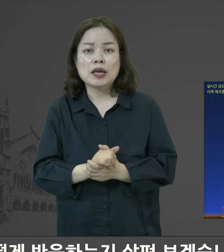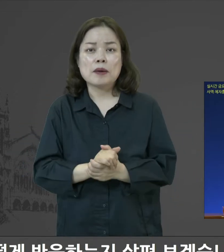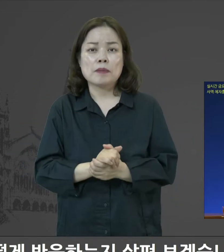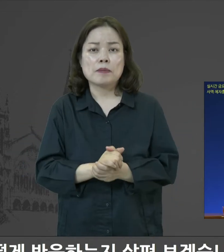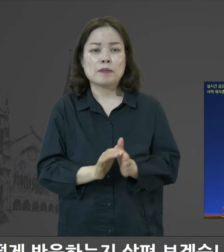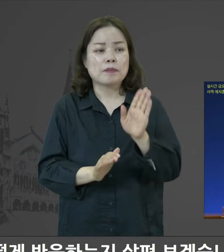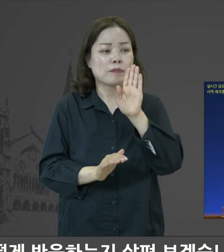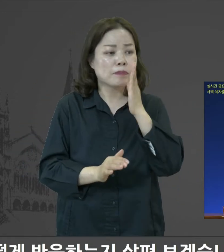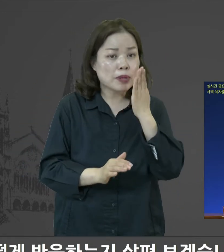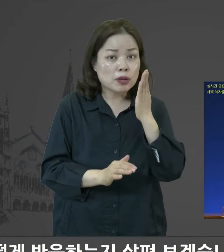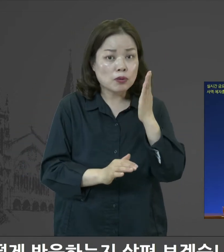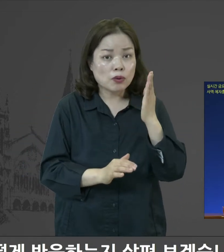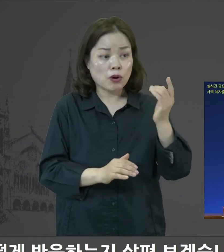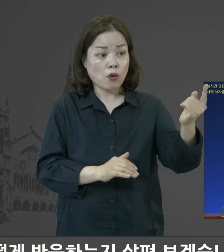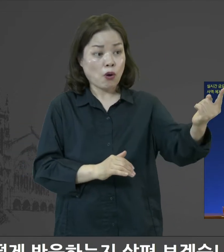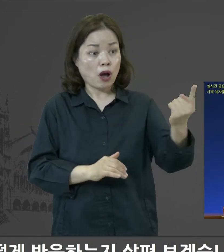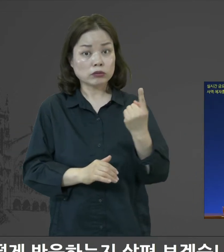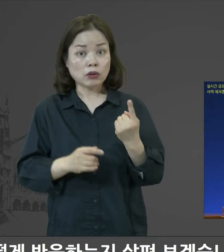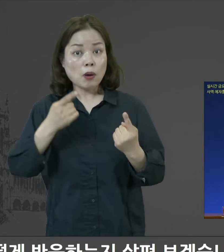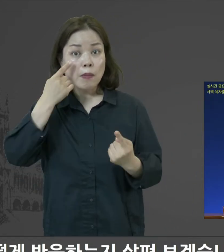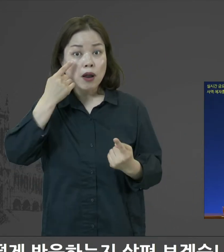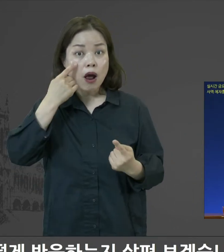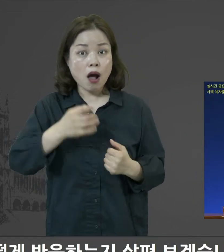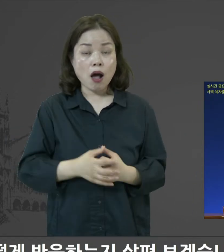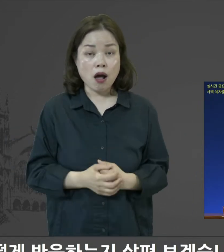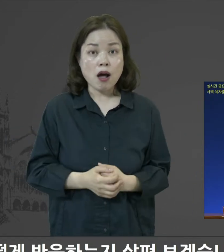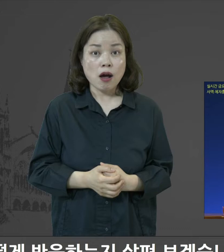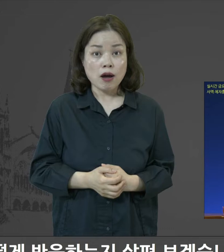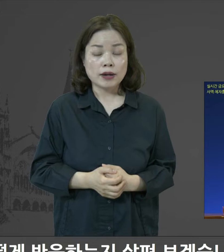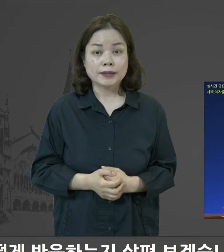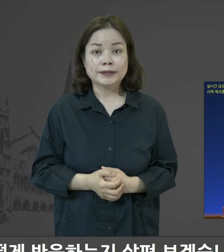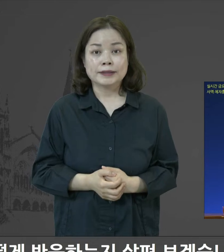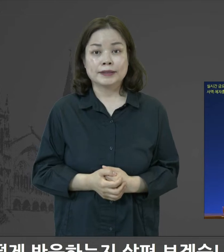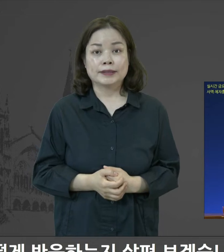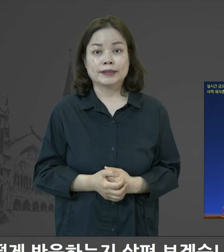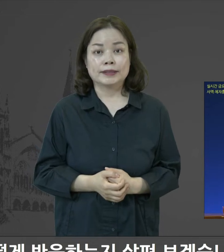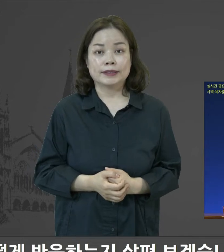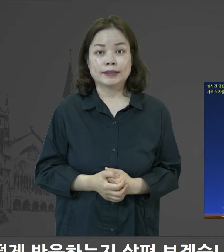이르되 와서 보라 하니라.